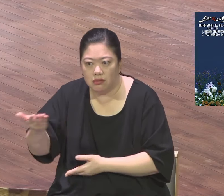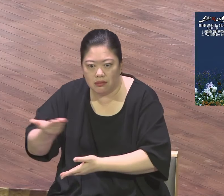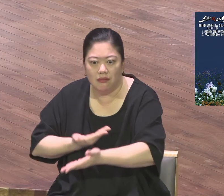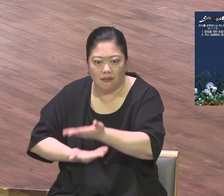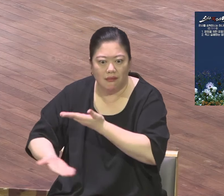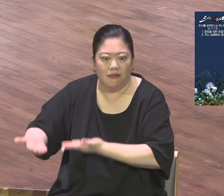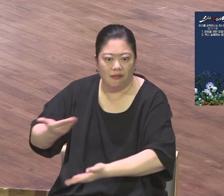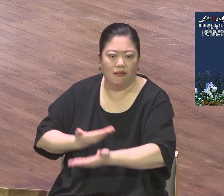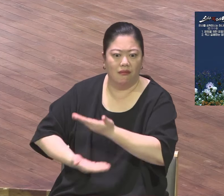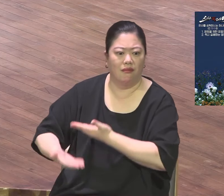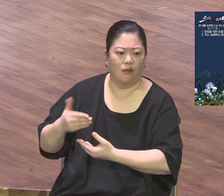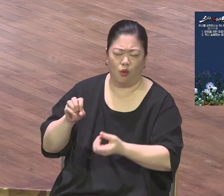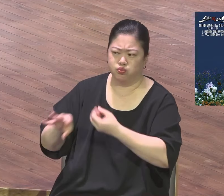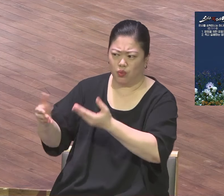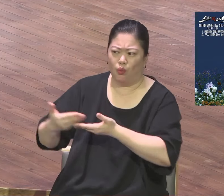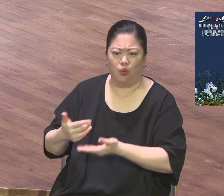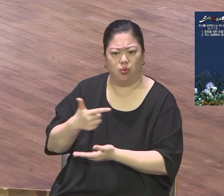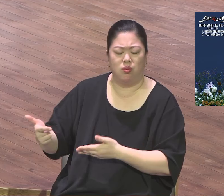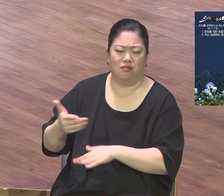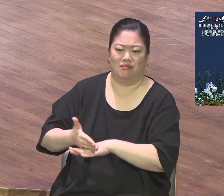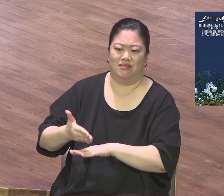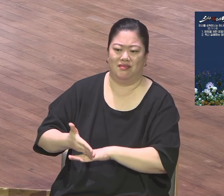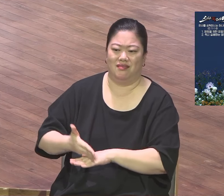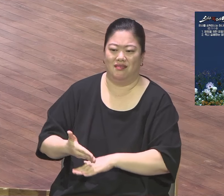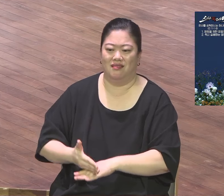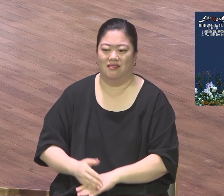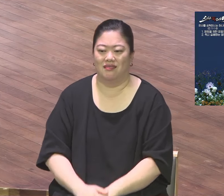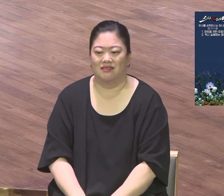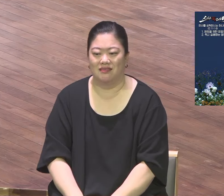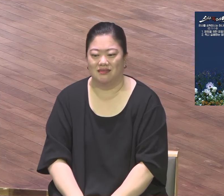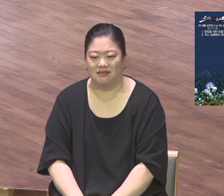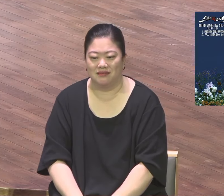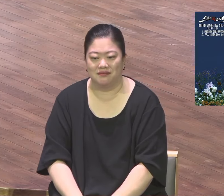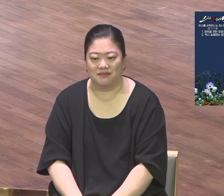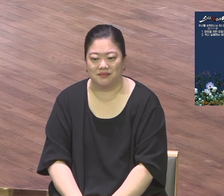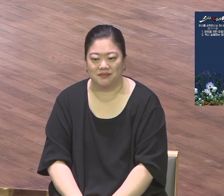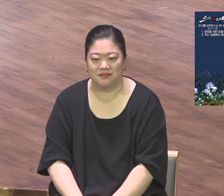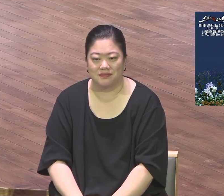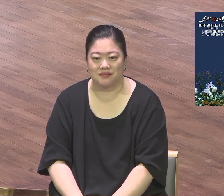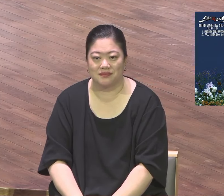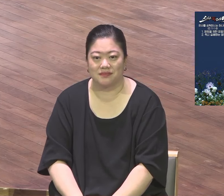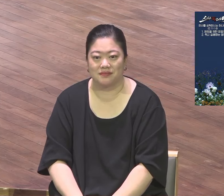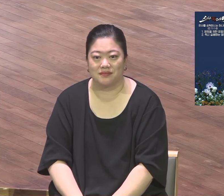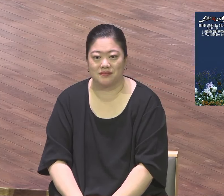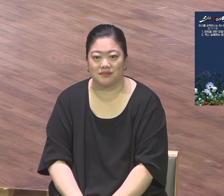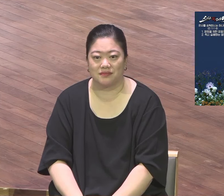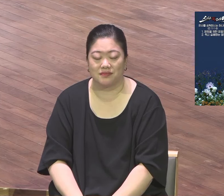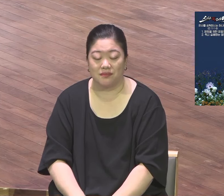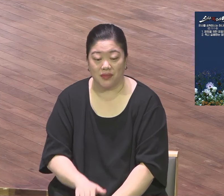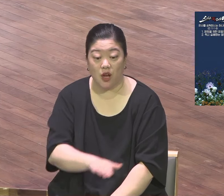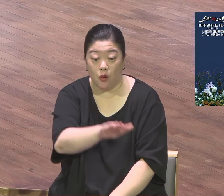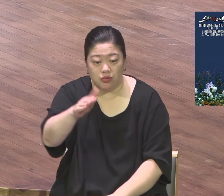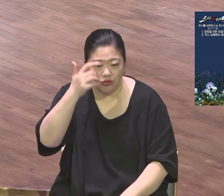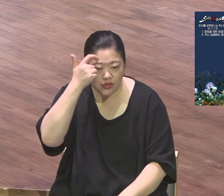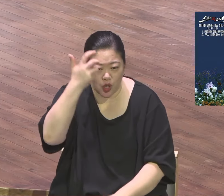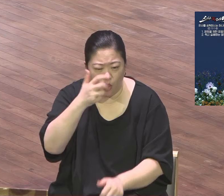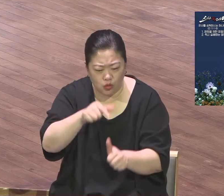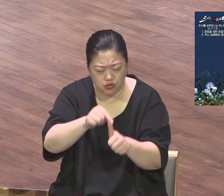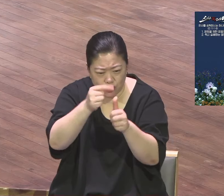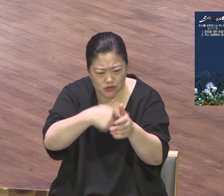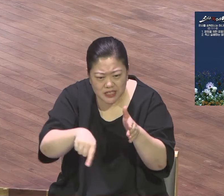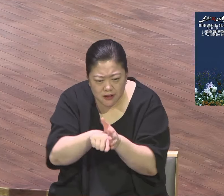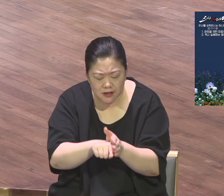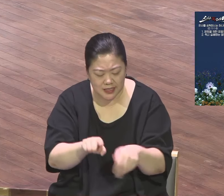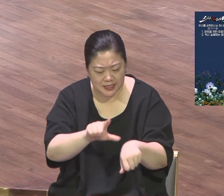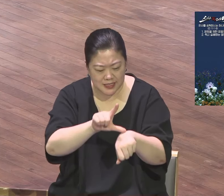말씀드리잖아요. 우리 예원교회에서는요 이 투자하면요 하나님께 바로 상달돼요. 인본주의 서는